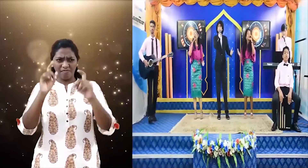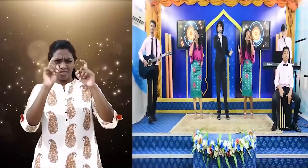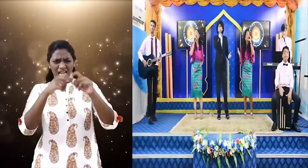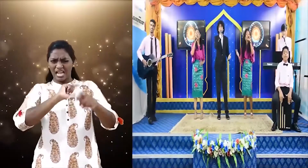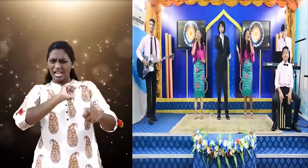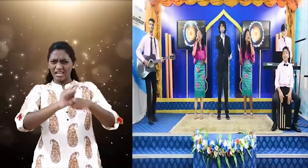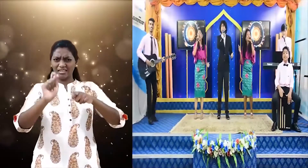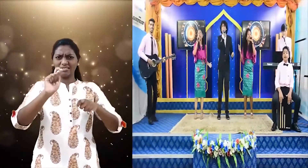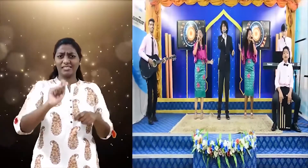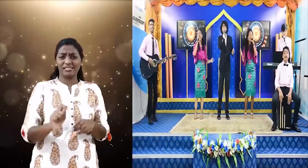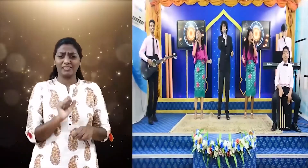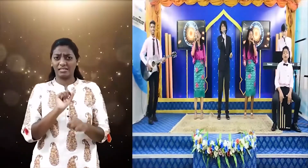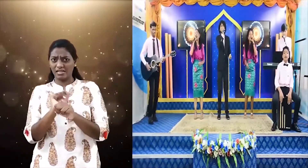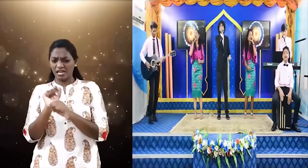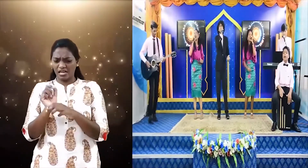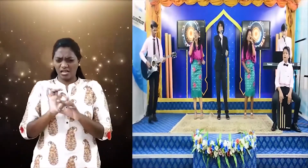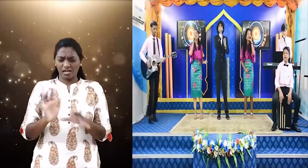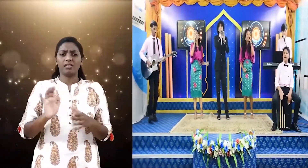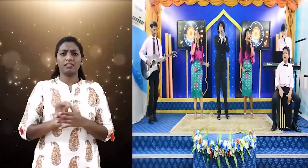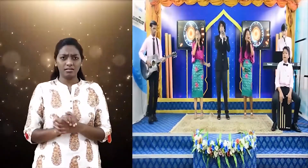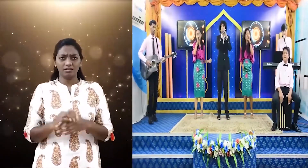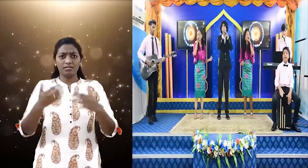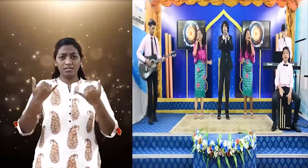शैतान को खदेड़ने का,